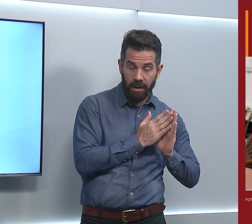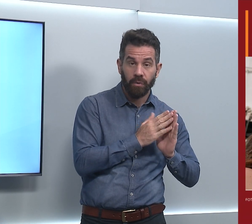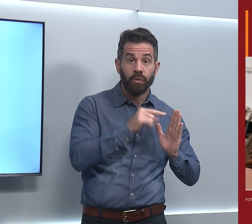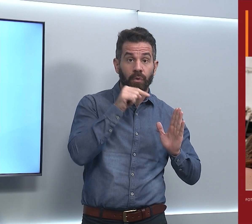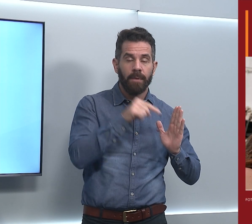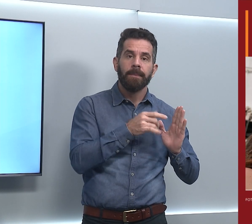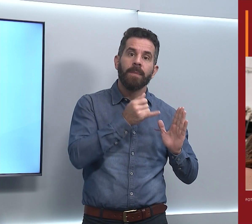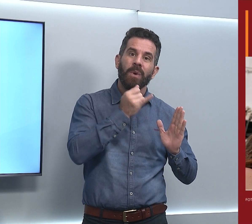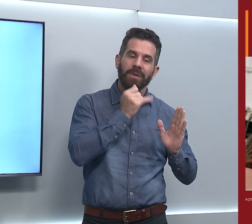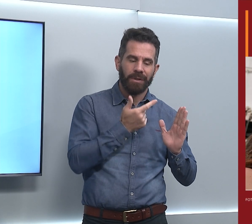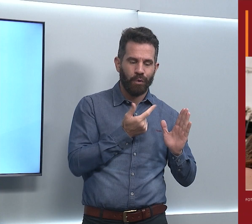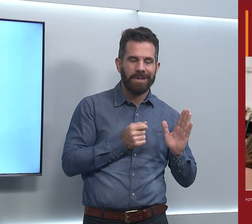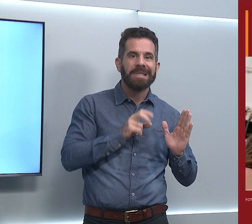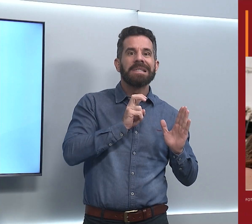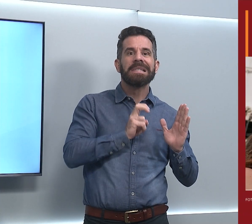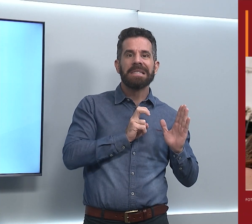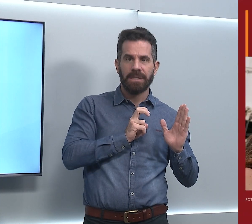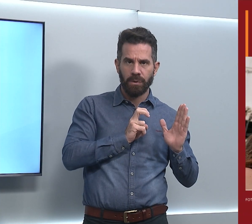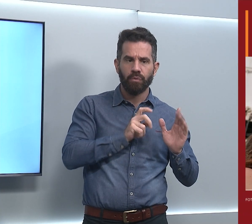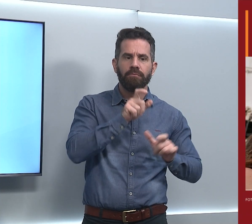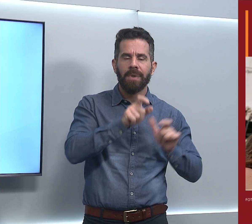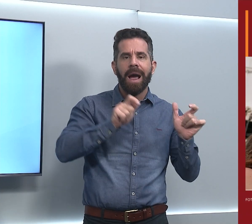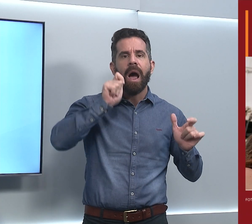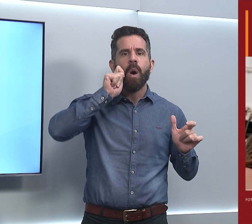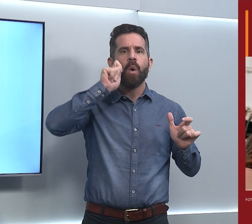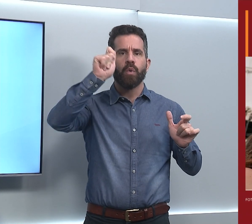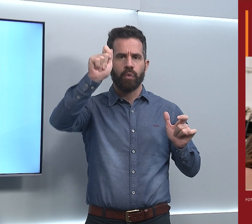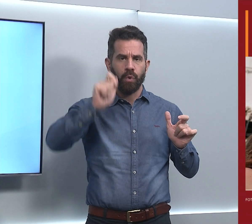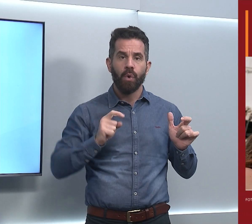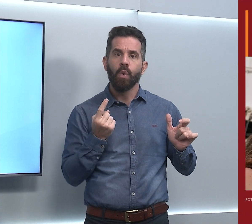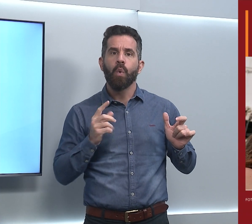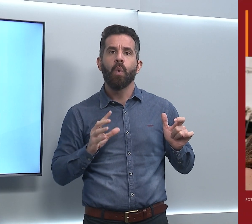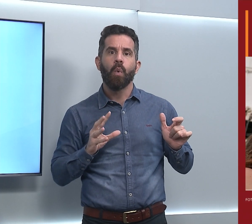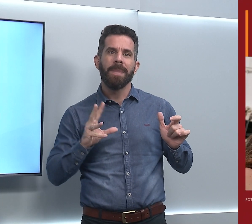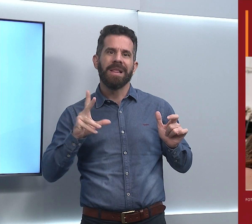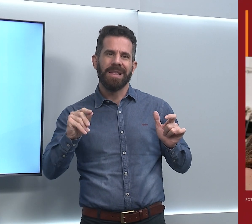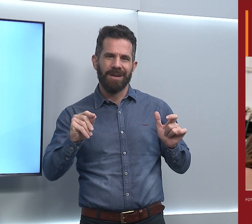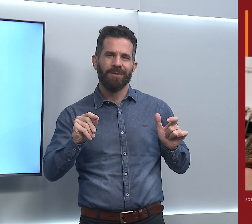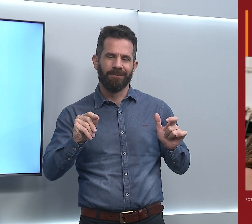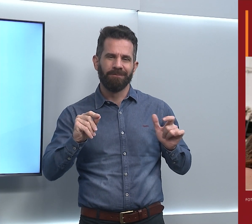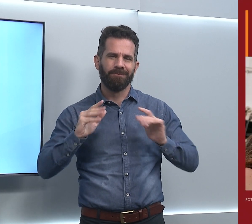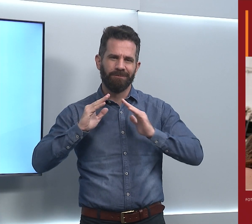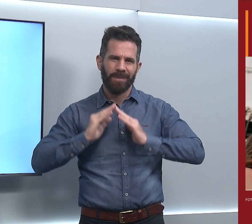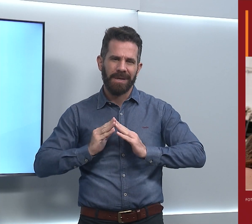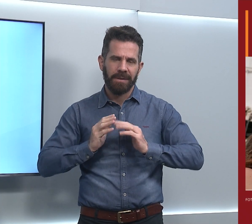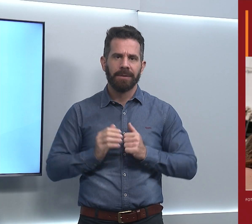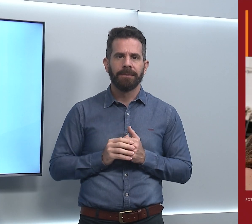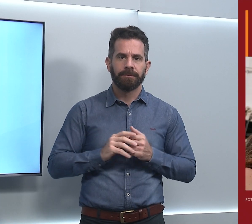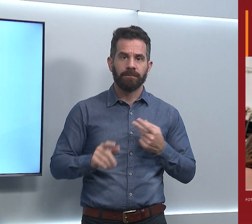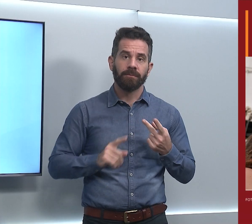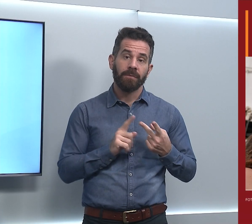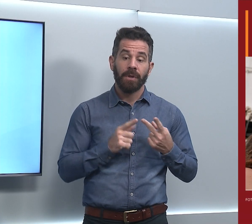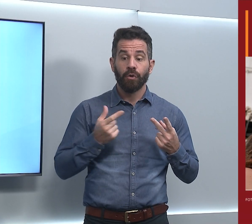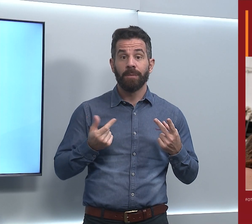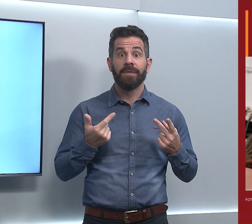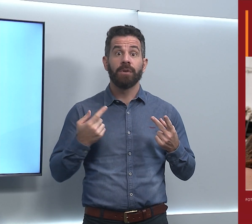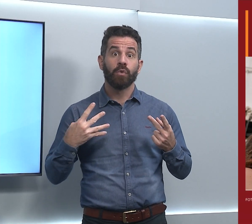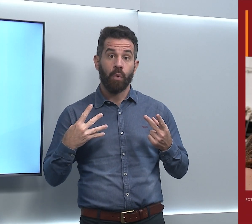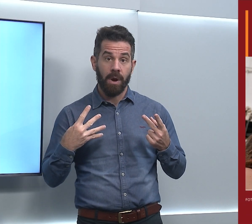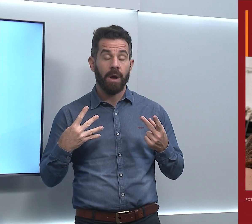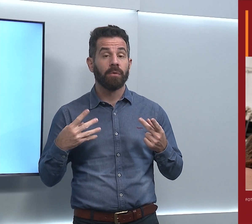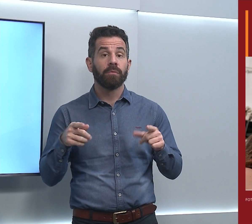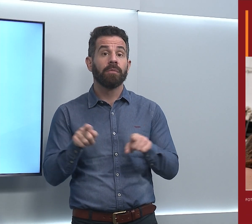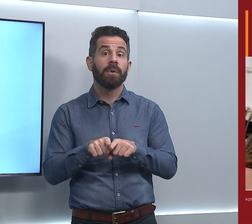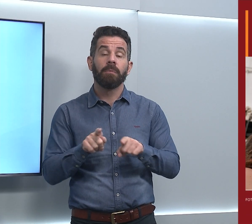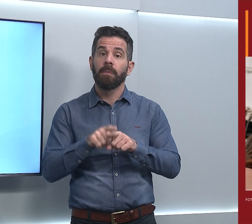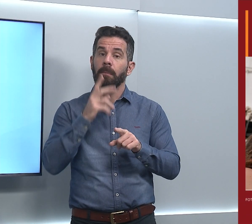2004, eram 205 autores a cada 1 milhão de habitantes. Já em 2024, essa